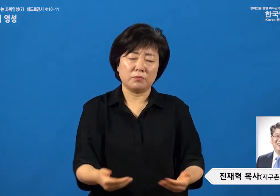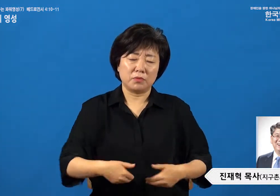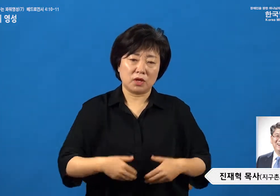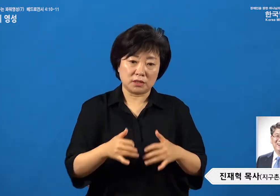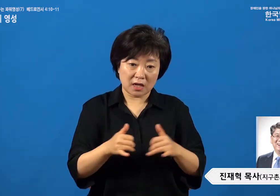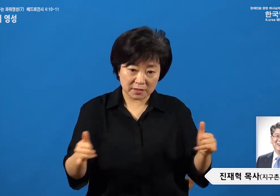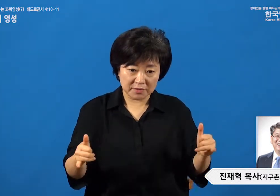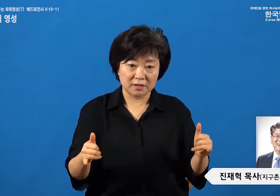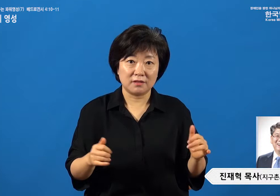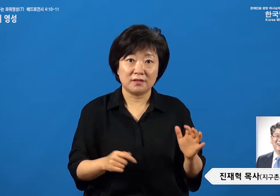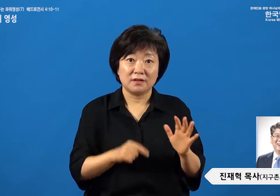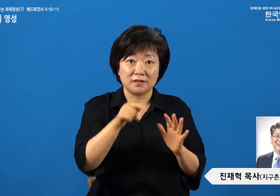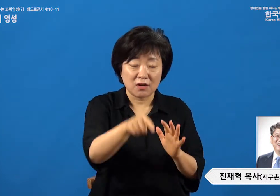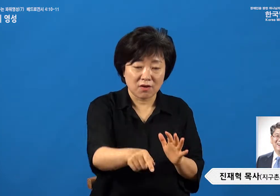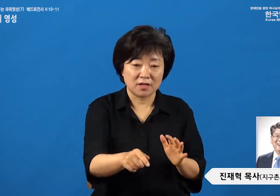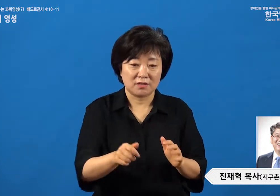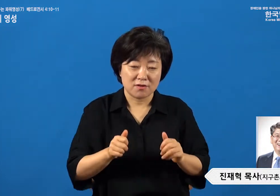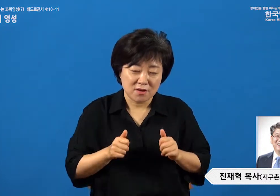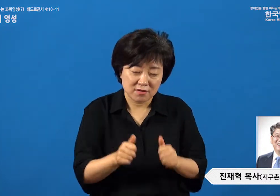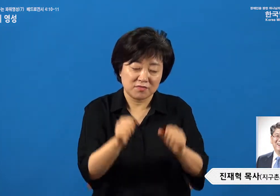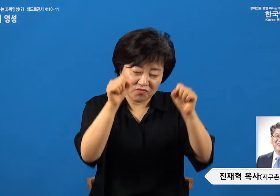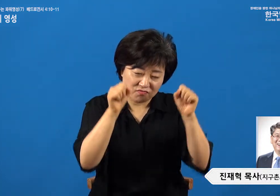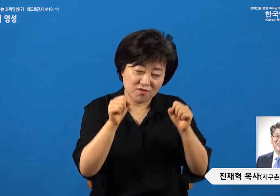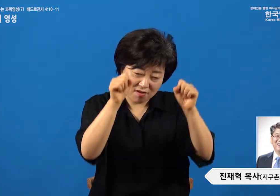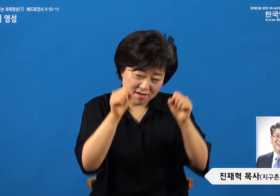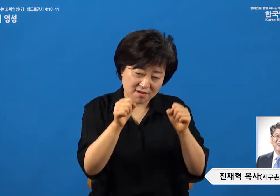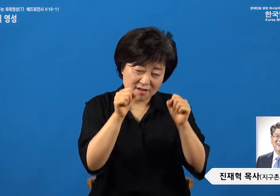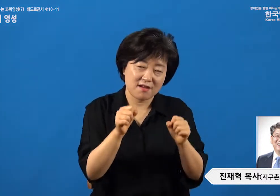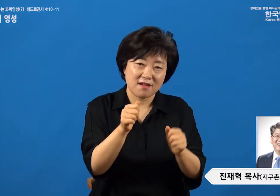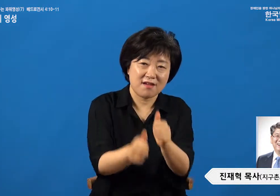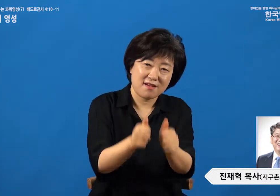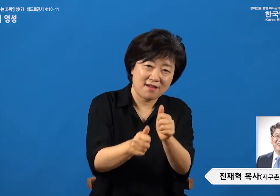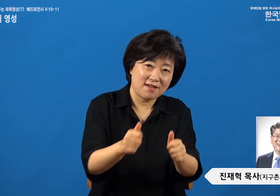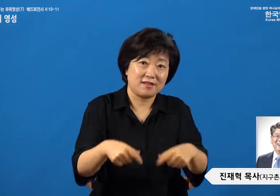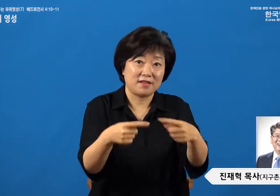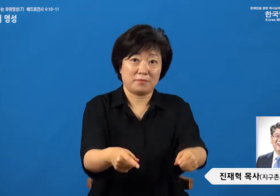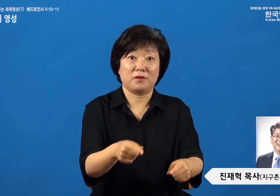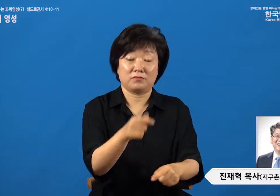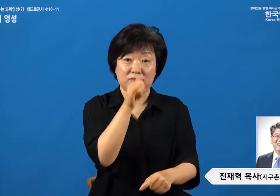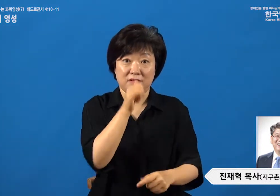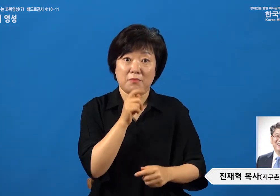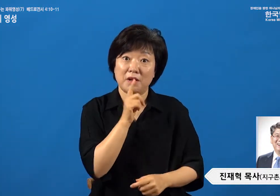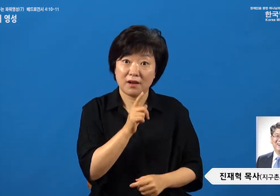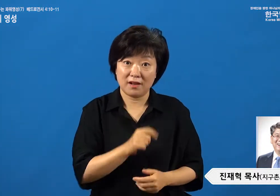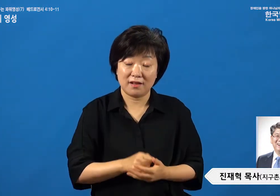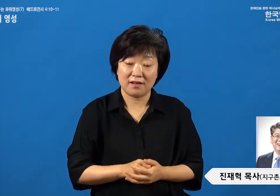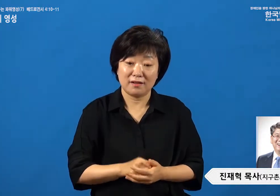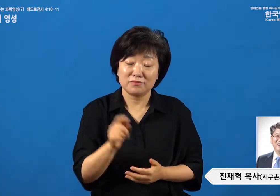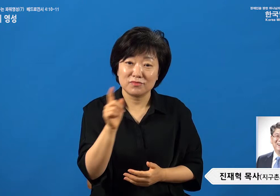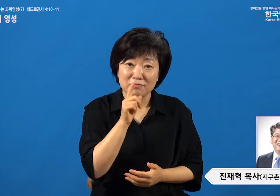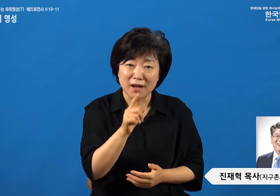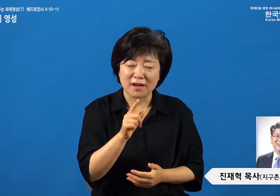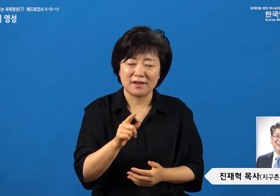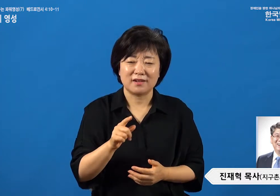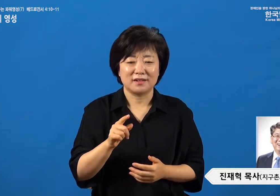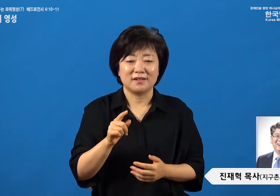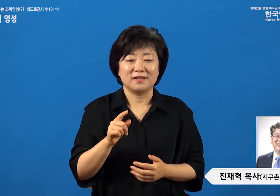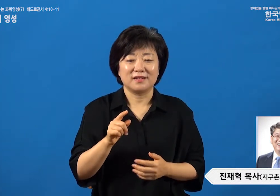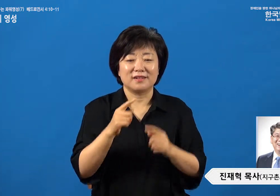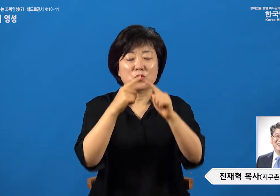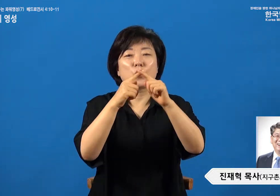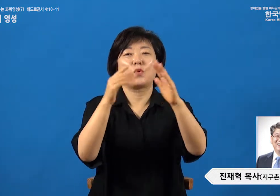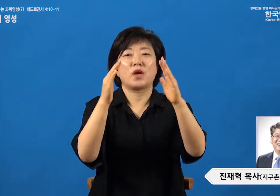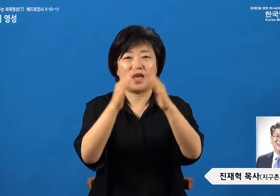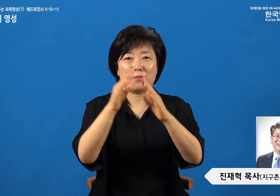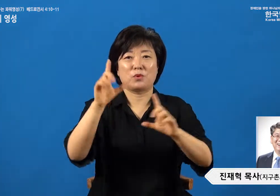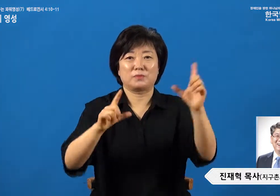사람들은 운동장에서 열심히 운동하고 있다라고 이야기합니다. 어쩌면 그게 교회의 모습이